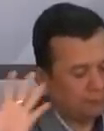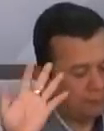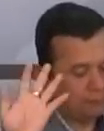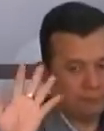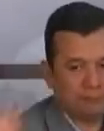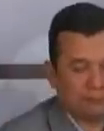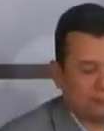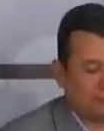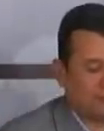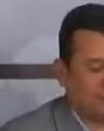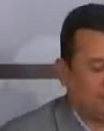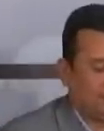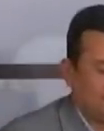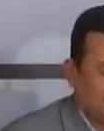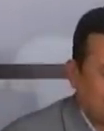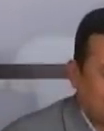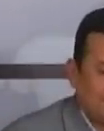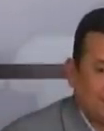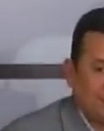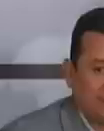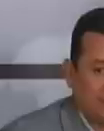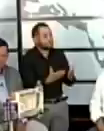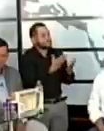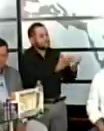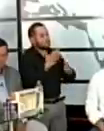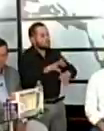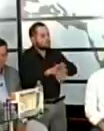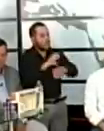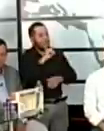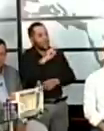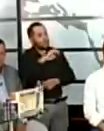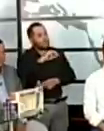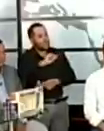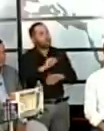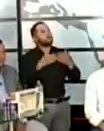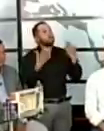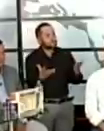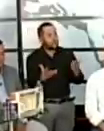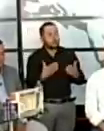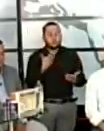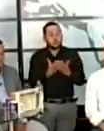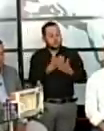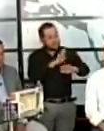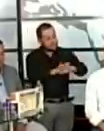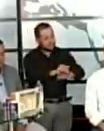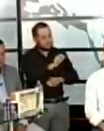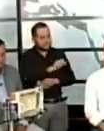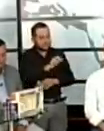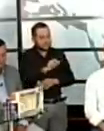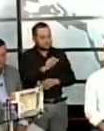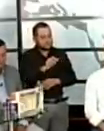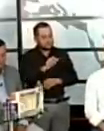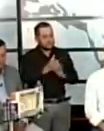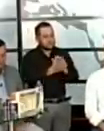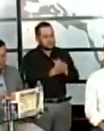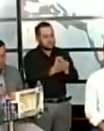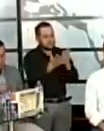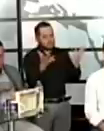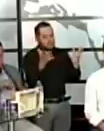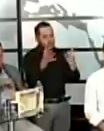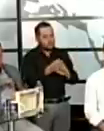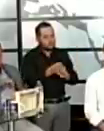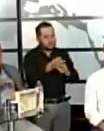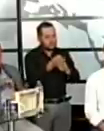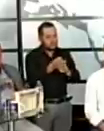perder. Listo, Juanca, como usted quiera. Doctora Carolina, ¿cómo está? ¿Cómo le va? Buenas tardes a todos los seguidores de La Campana. Un saludo muy especial a